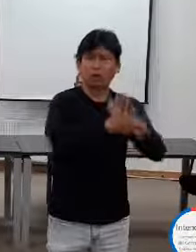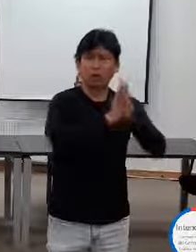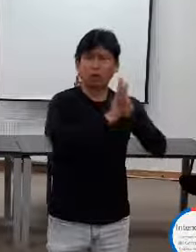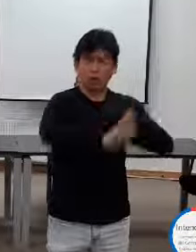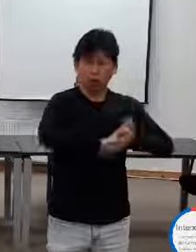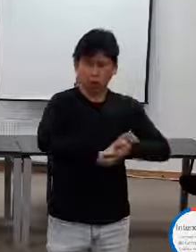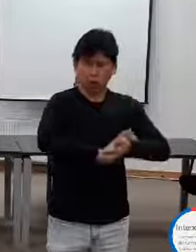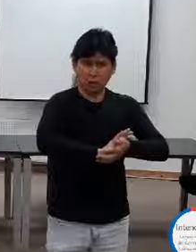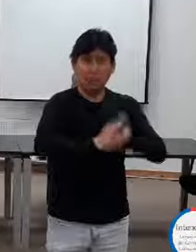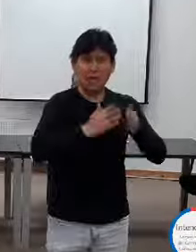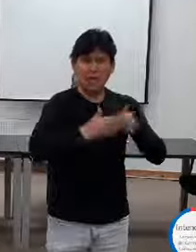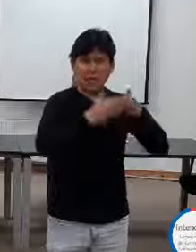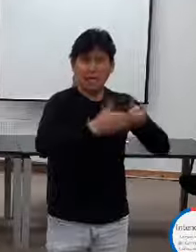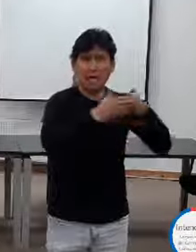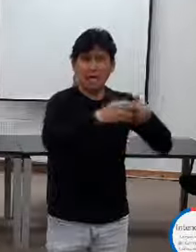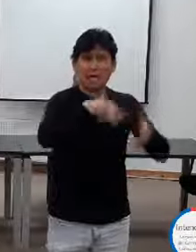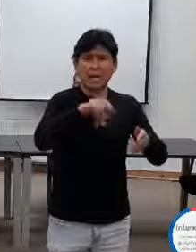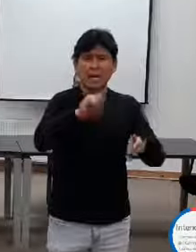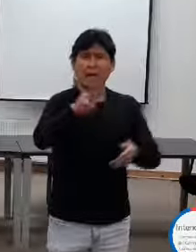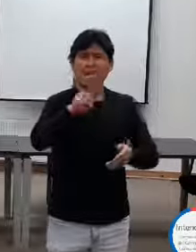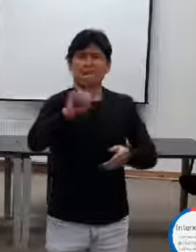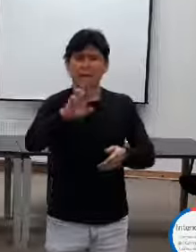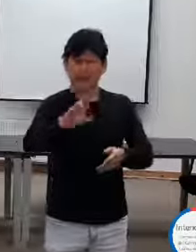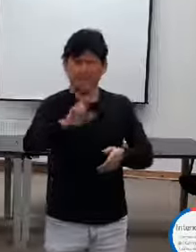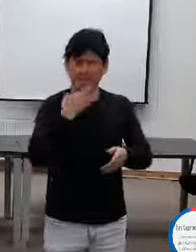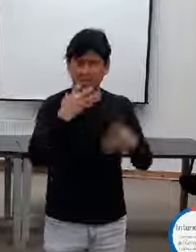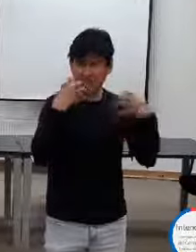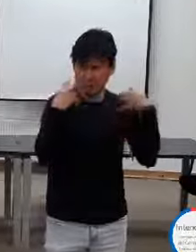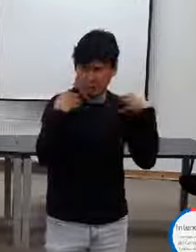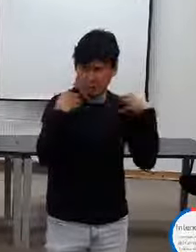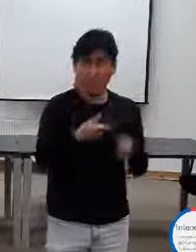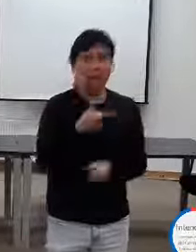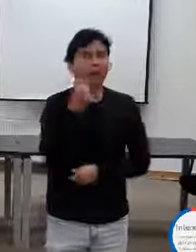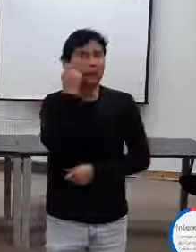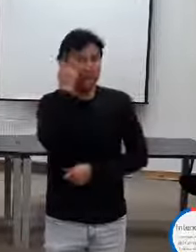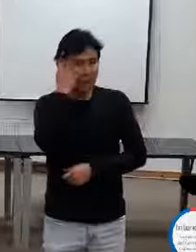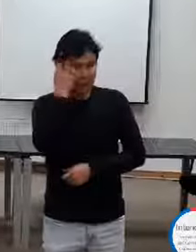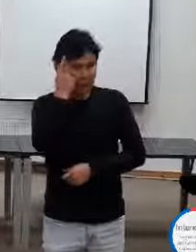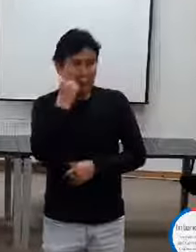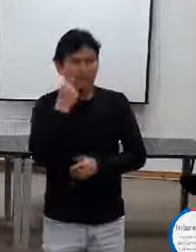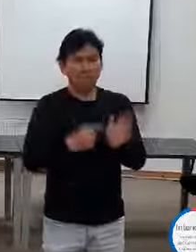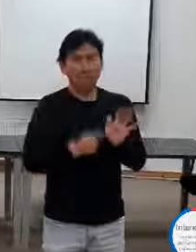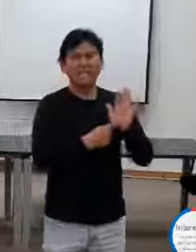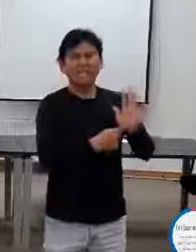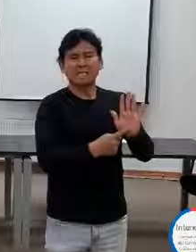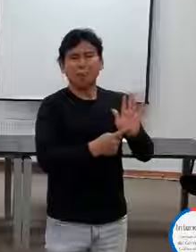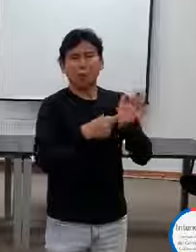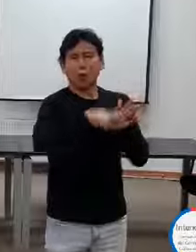la empresa Naviera Austral, en este caso, no hay una responsabilidad? Entiendo que estas personas presentaron contrato de trabajo, que